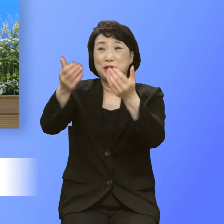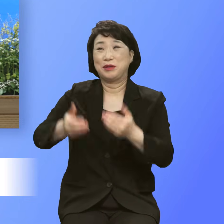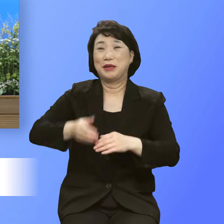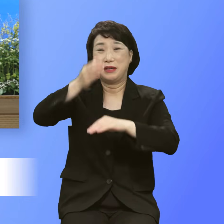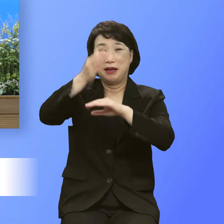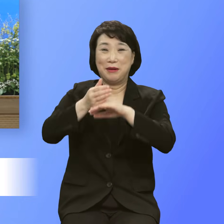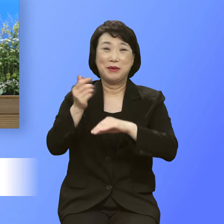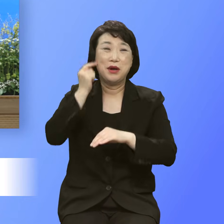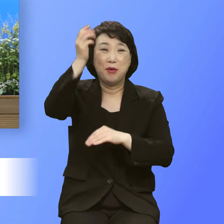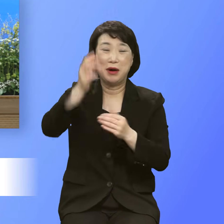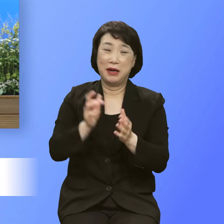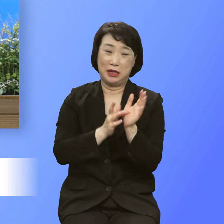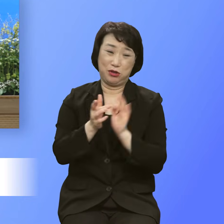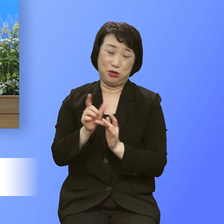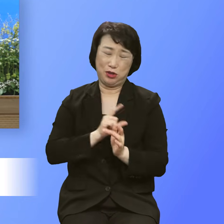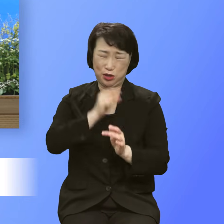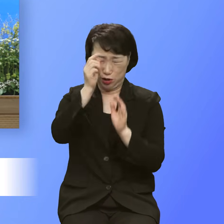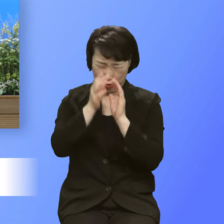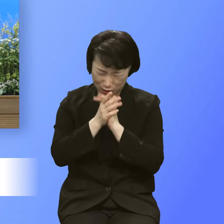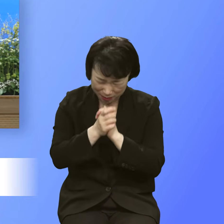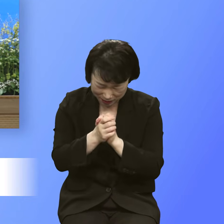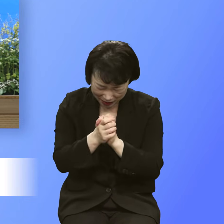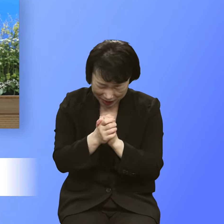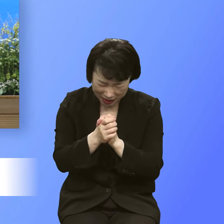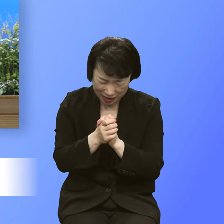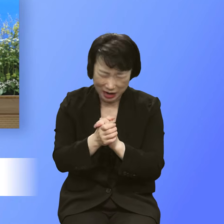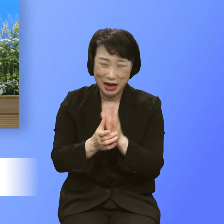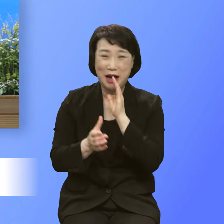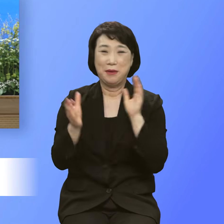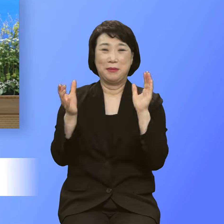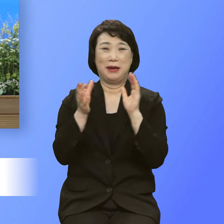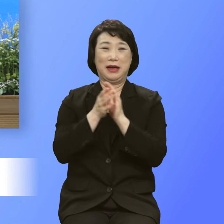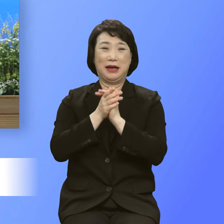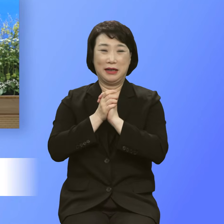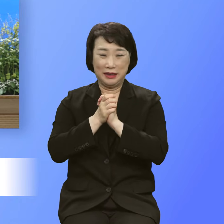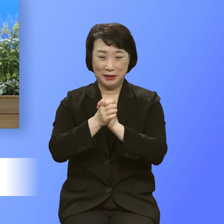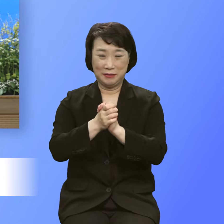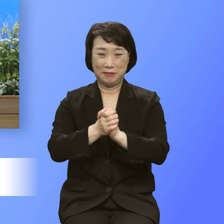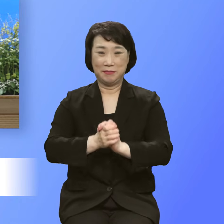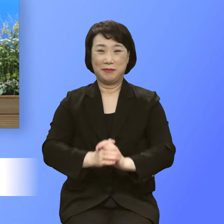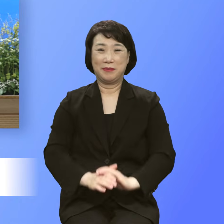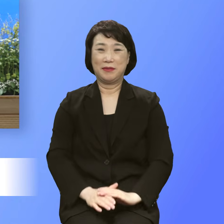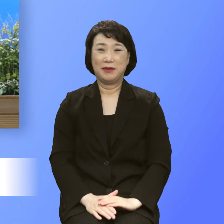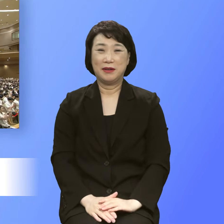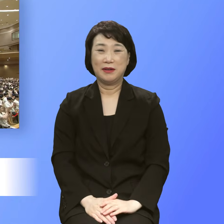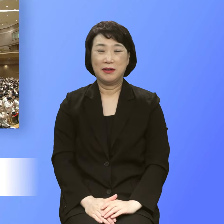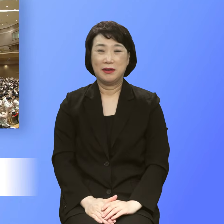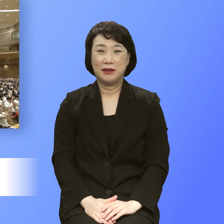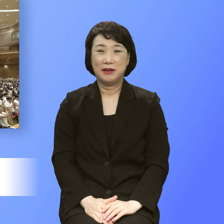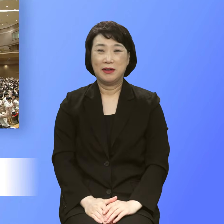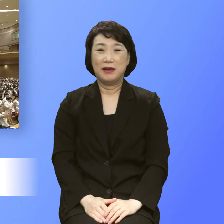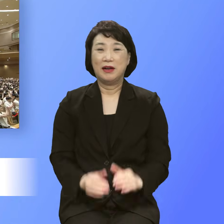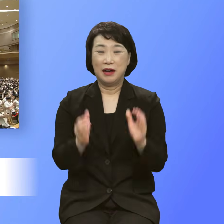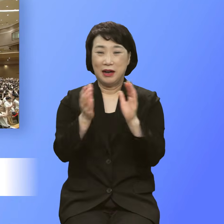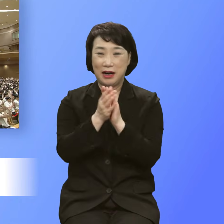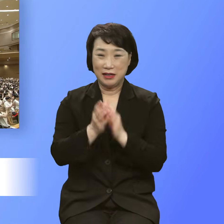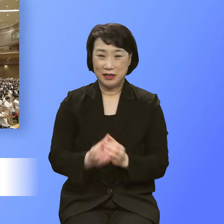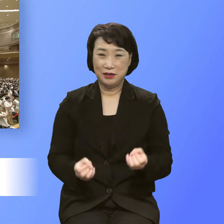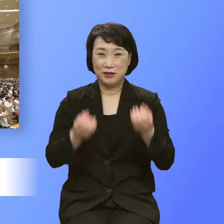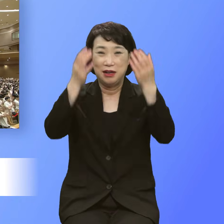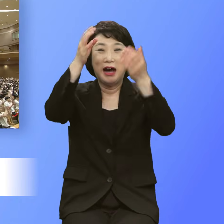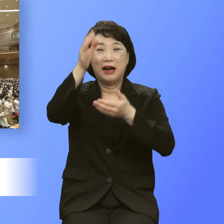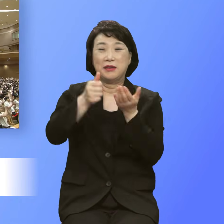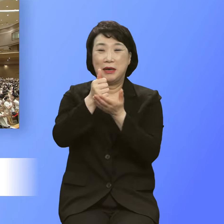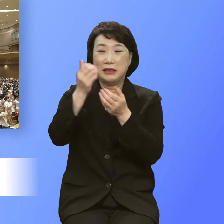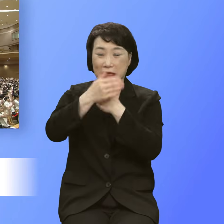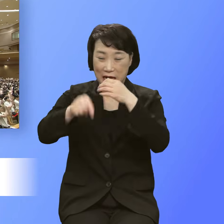영광 올려드리옵고 예수님의 이름으로 기도하옵나이다. 아멘. 할렐루야. 하나님의 은혜 가운데